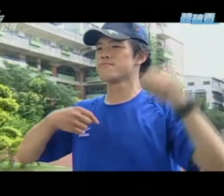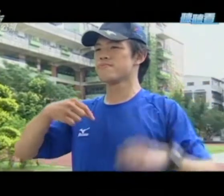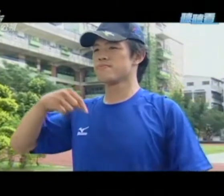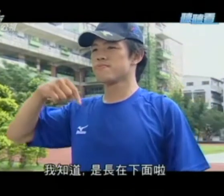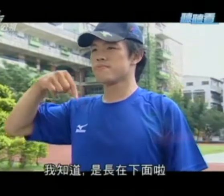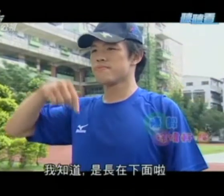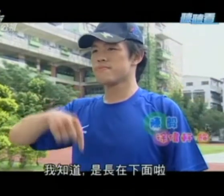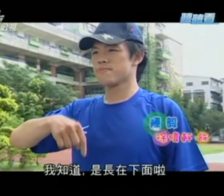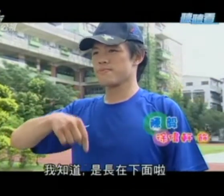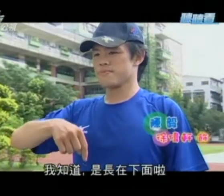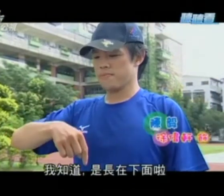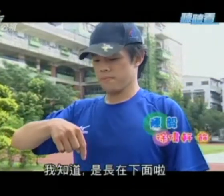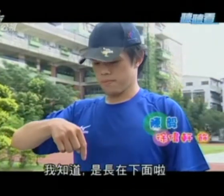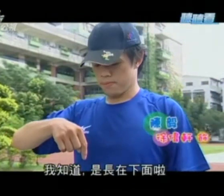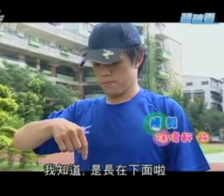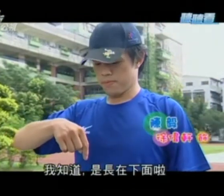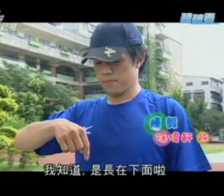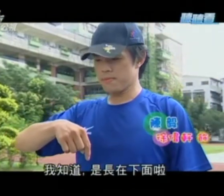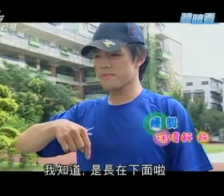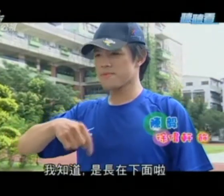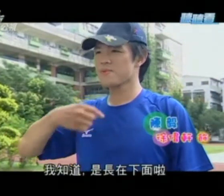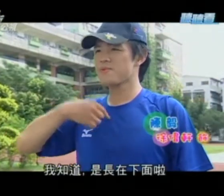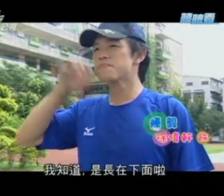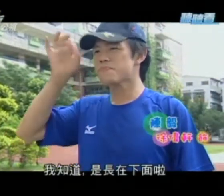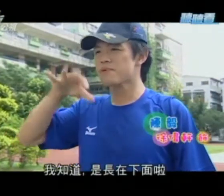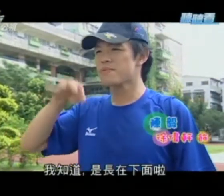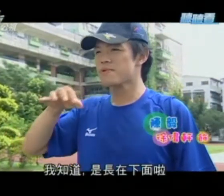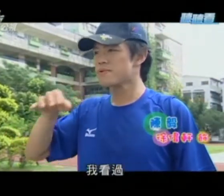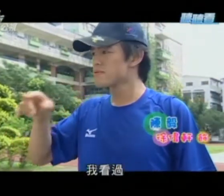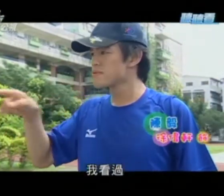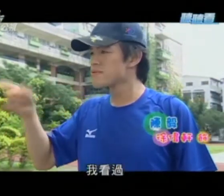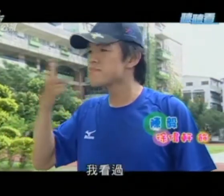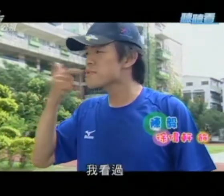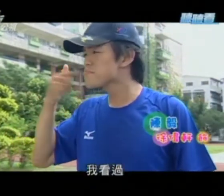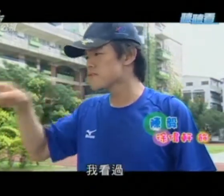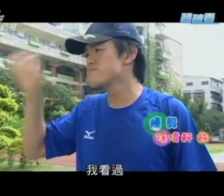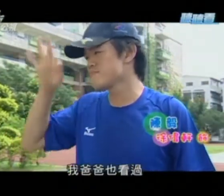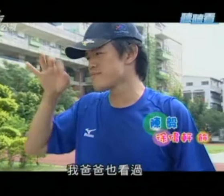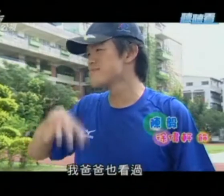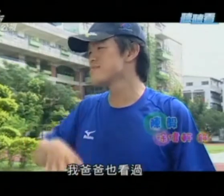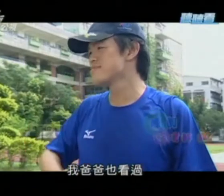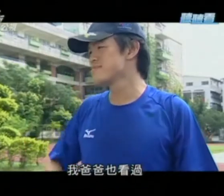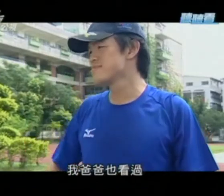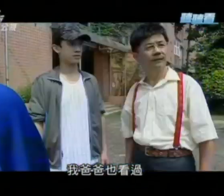我知道是长在下面了，我看过，我爸爸也看过。